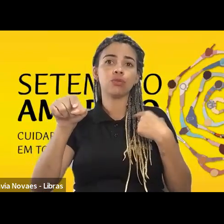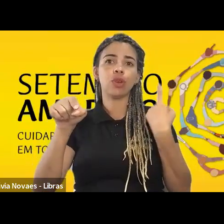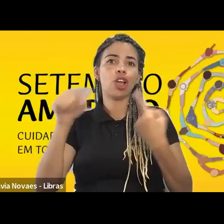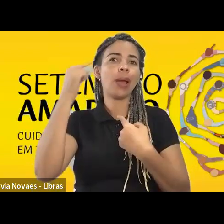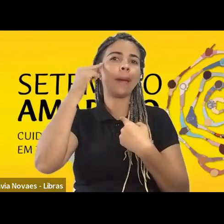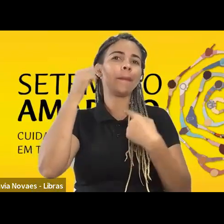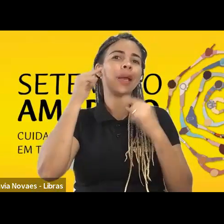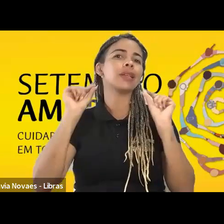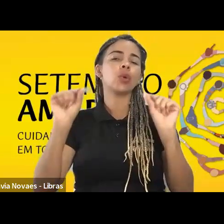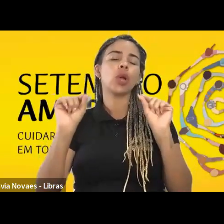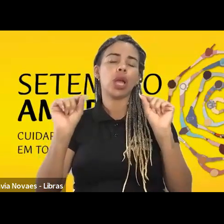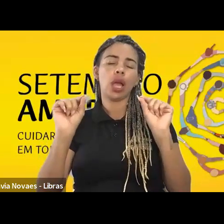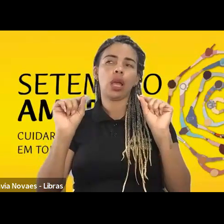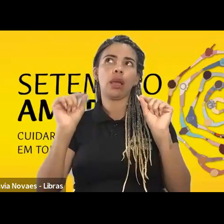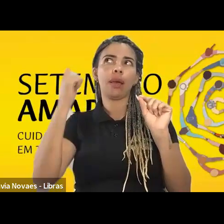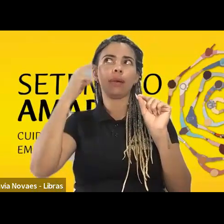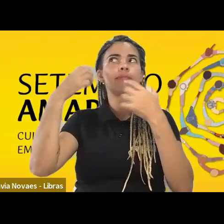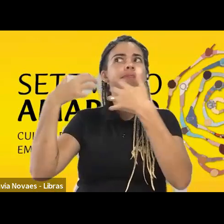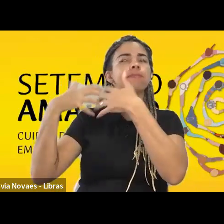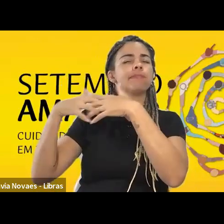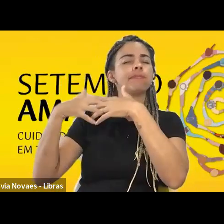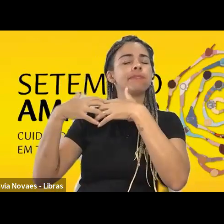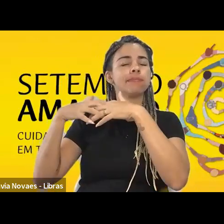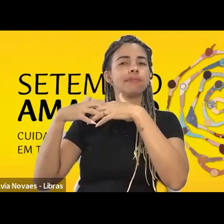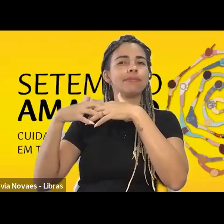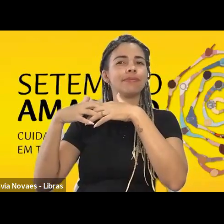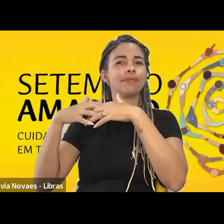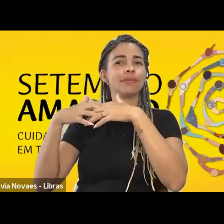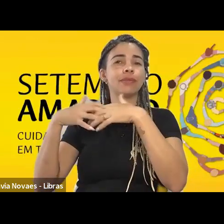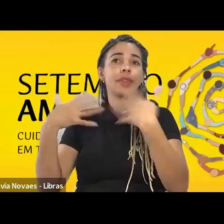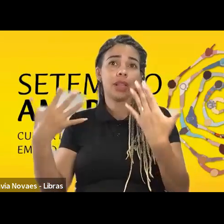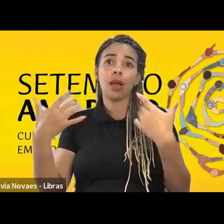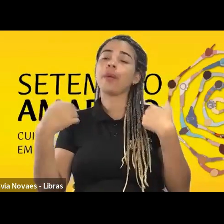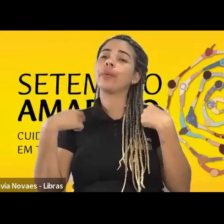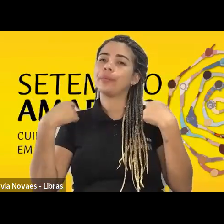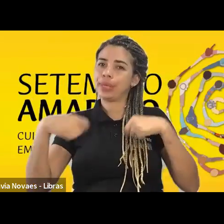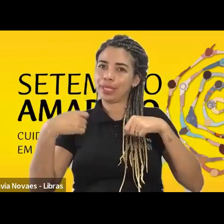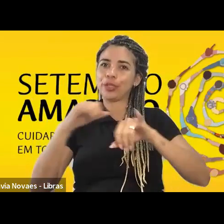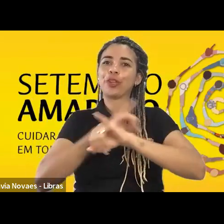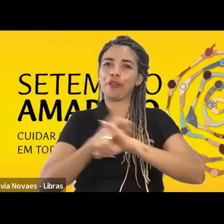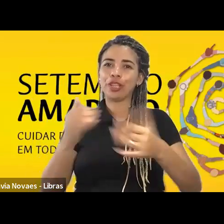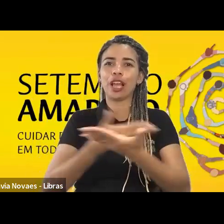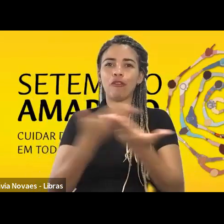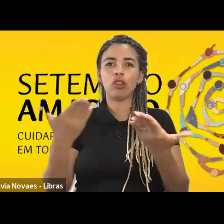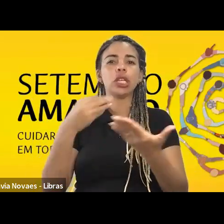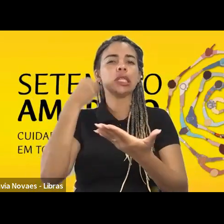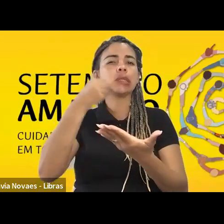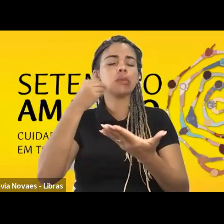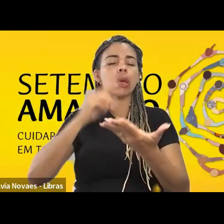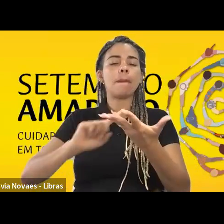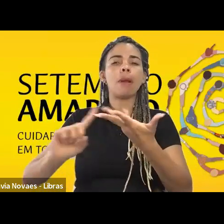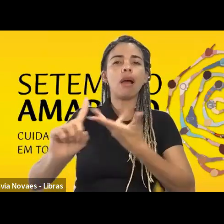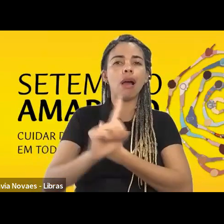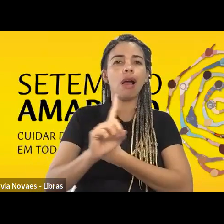pensar pensar o cérebro também, né? Como médico, não dá para deixar de considerar, né, toda essa experiência